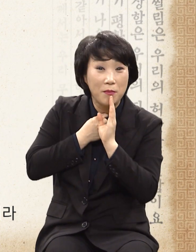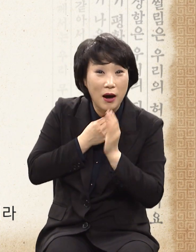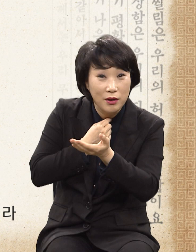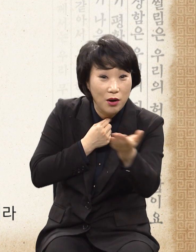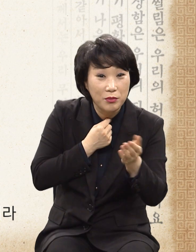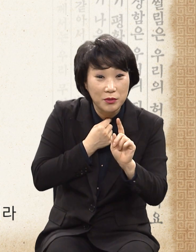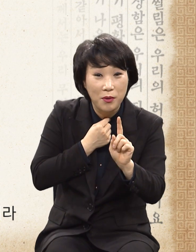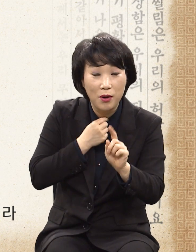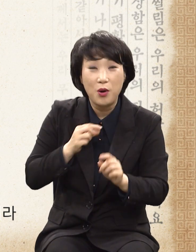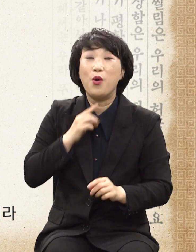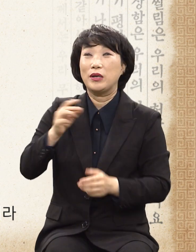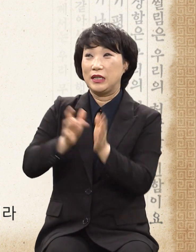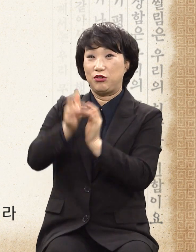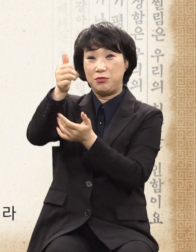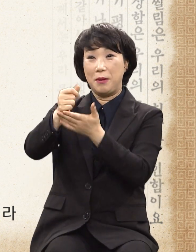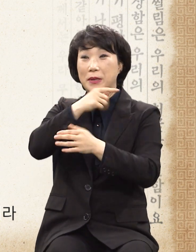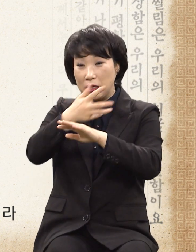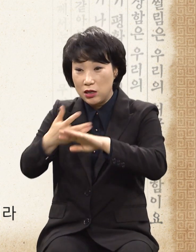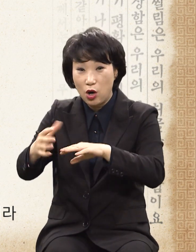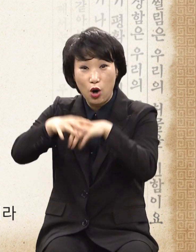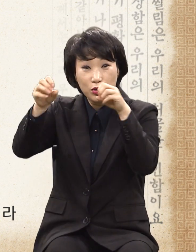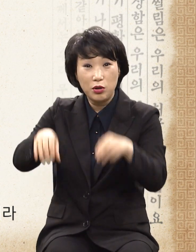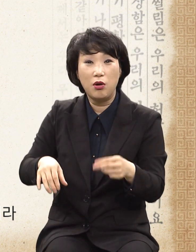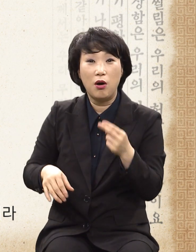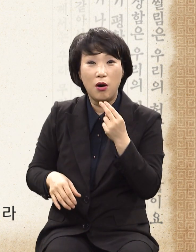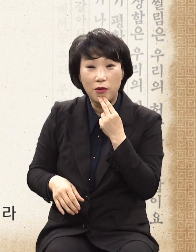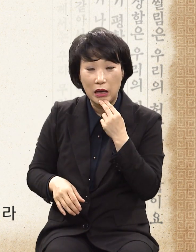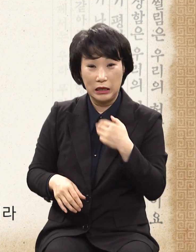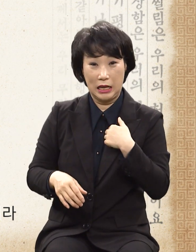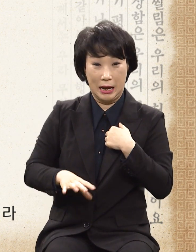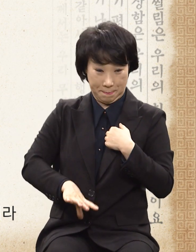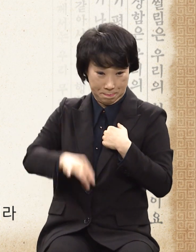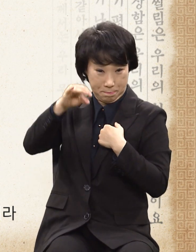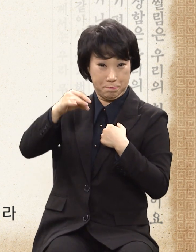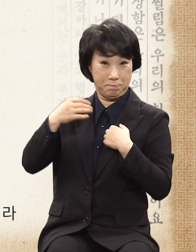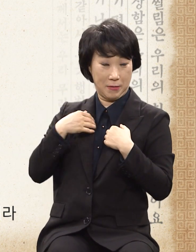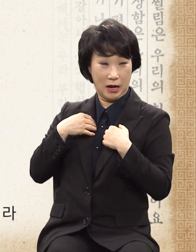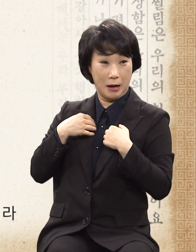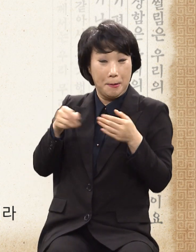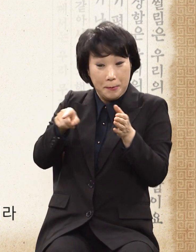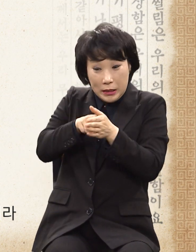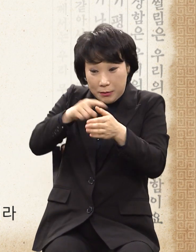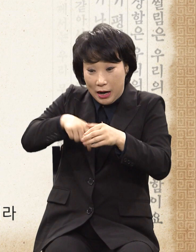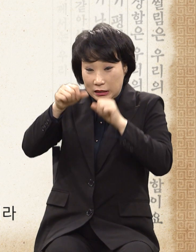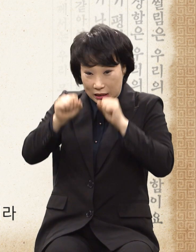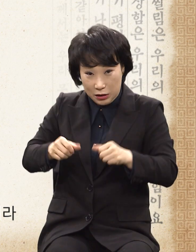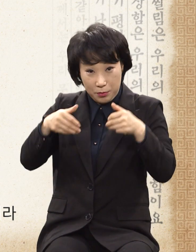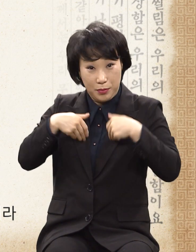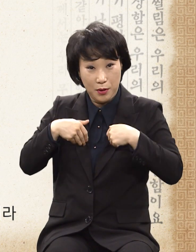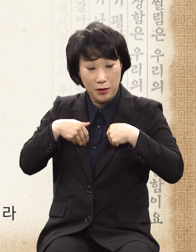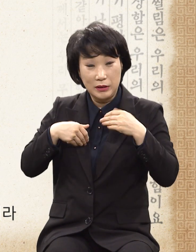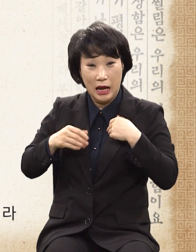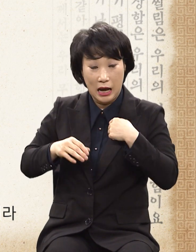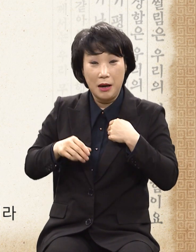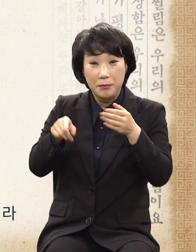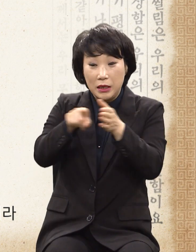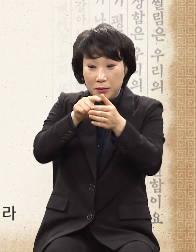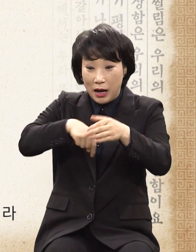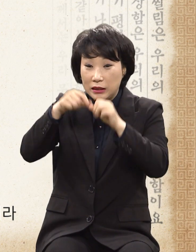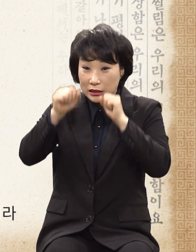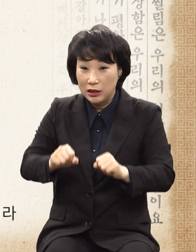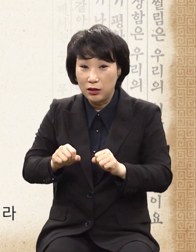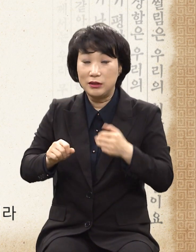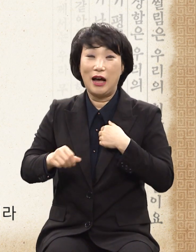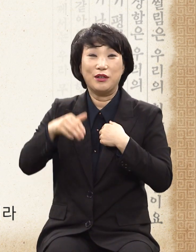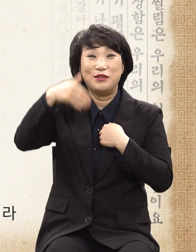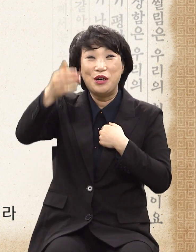오직 예수님이 흘린 피가 헛되지 않도록 내가 먼저 믿음 안에 거하고, 내가 믿음 안에